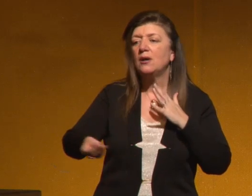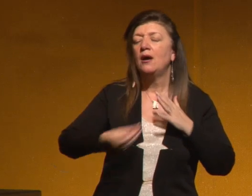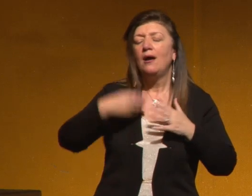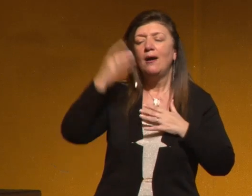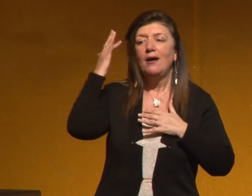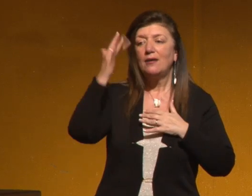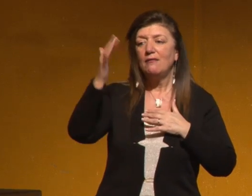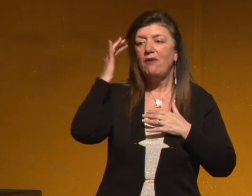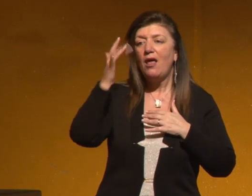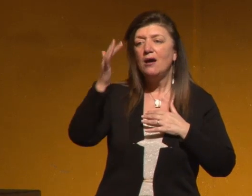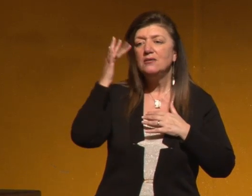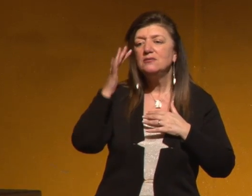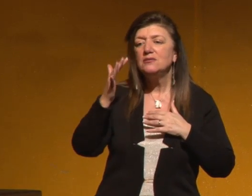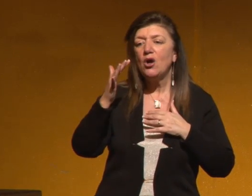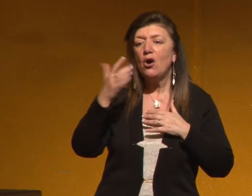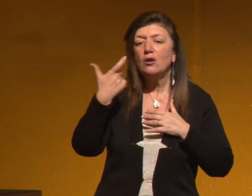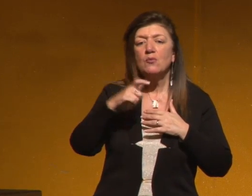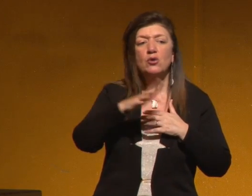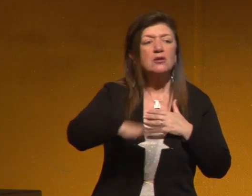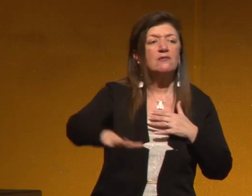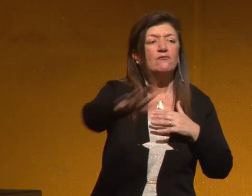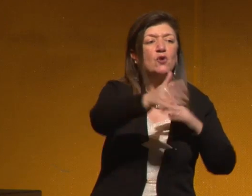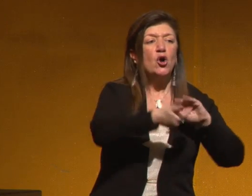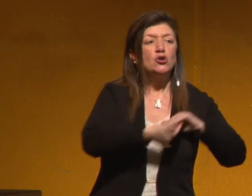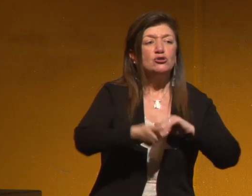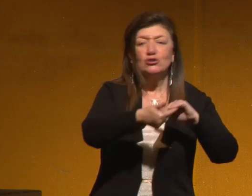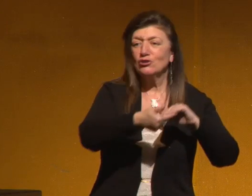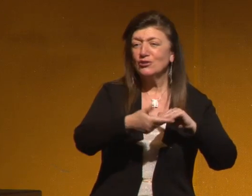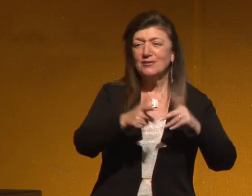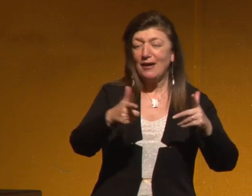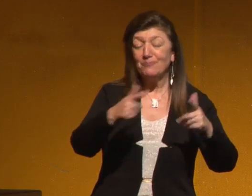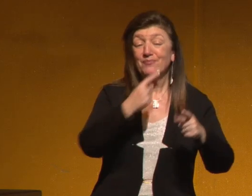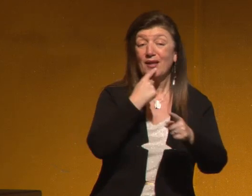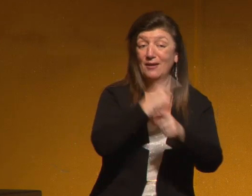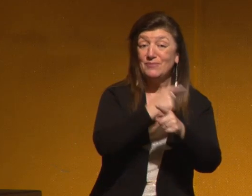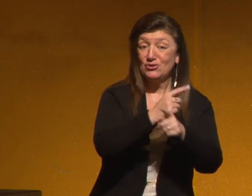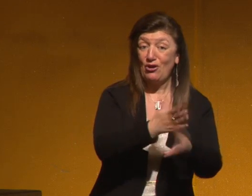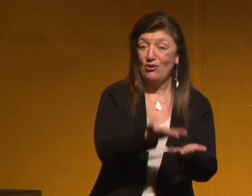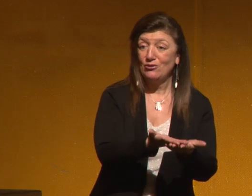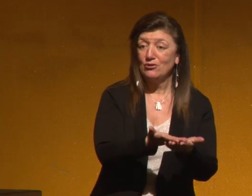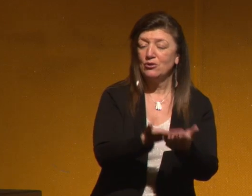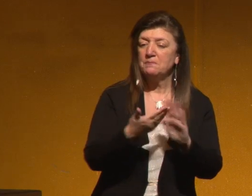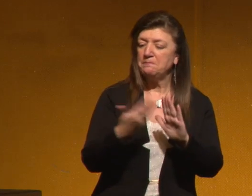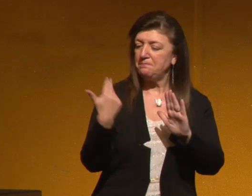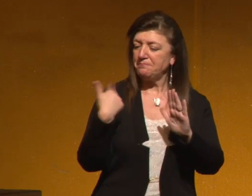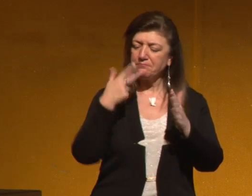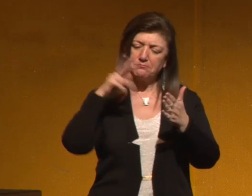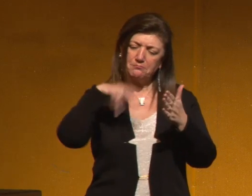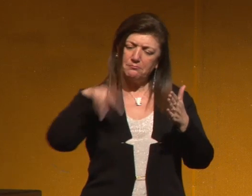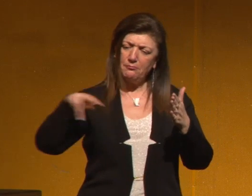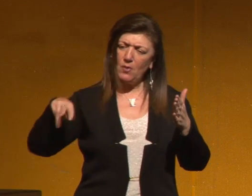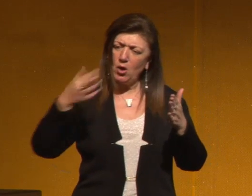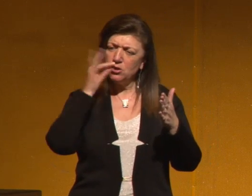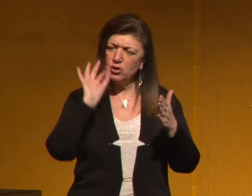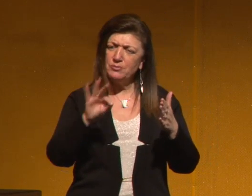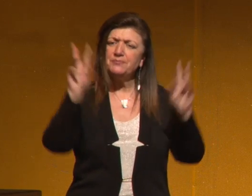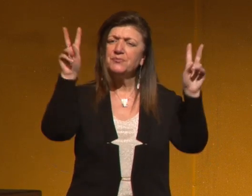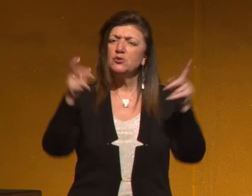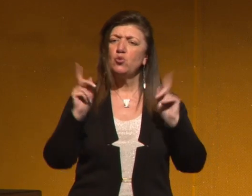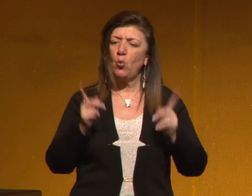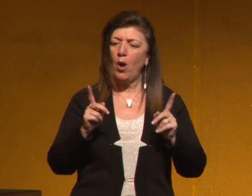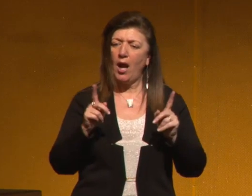cui oggi la società ha tanto bisogno qualche giorno fa ho letto un articolo il cui titolo